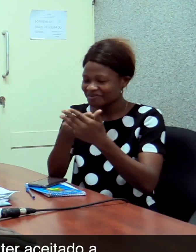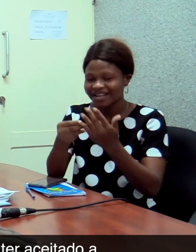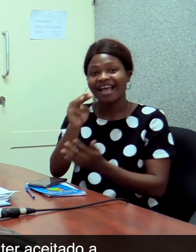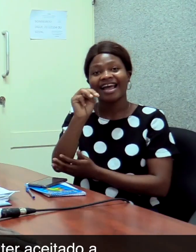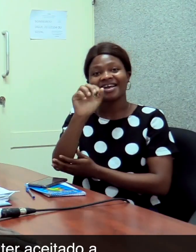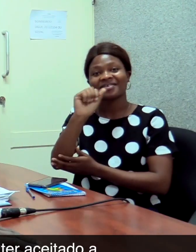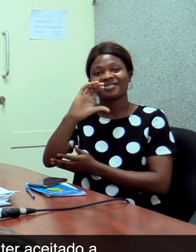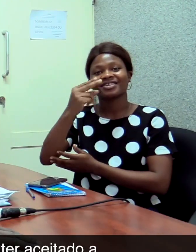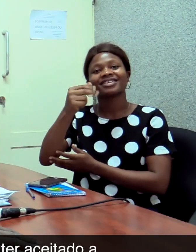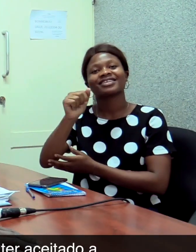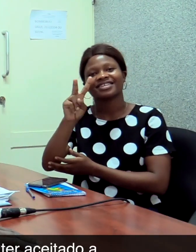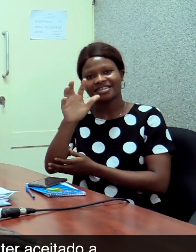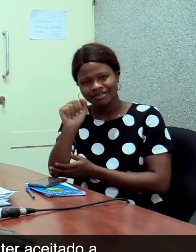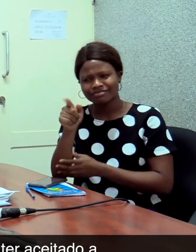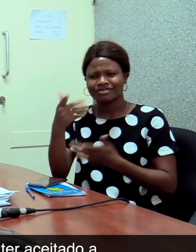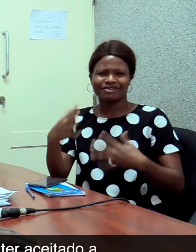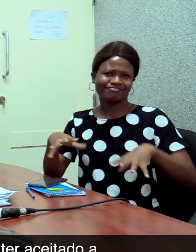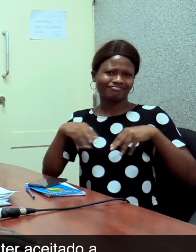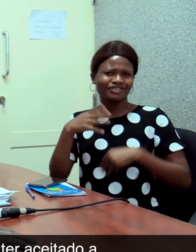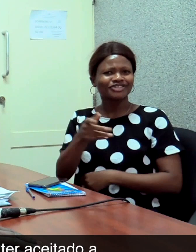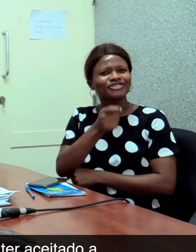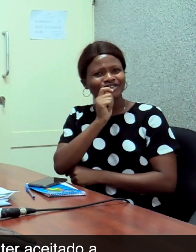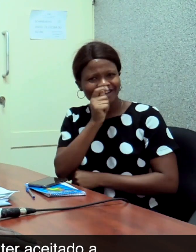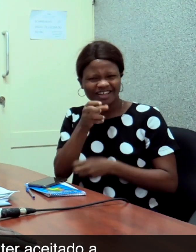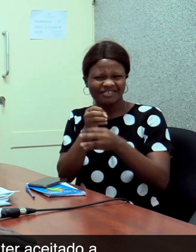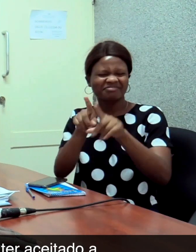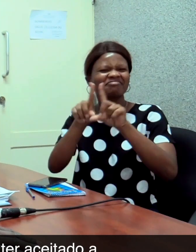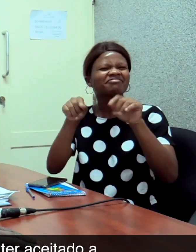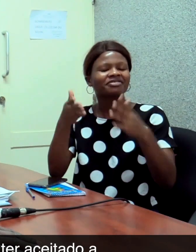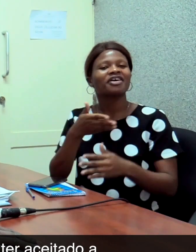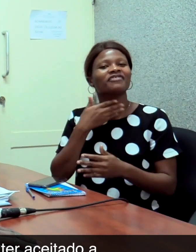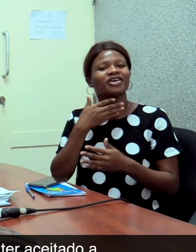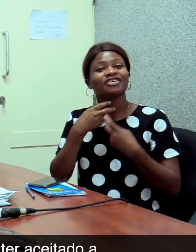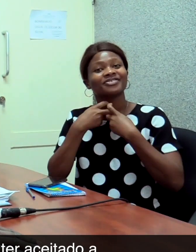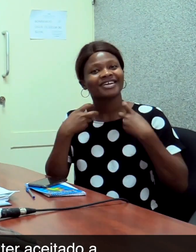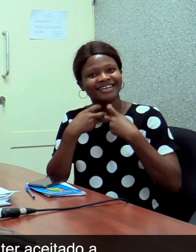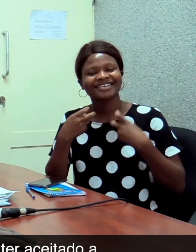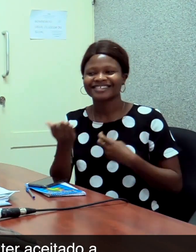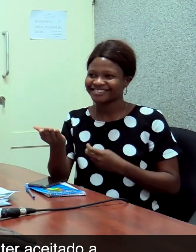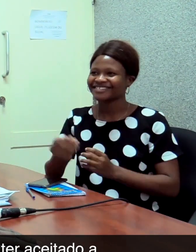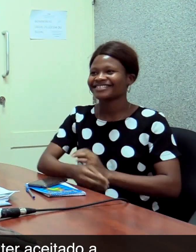Muito obrigada, Dr. Machava, por ter aceitado a nossa entrevista para falarmos da perda de voz.